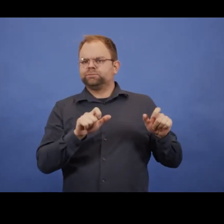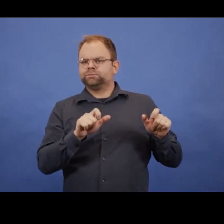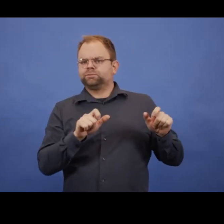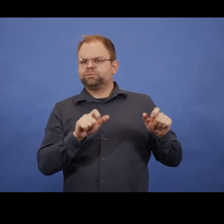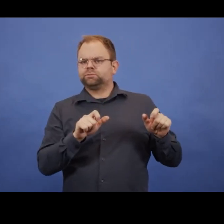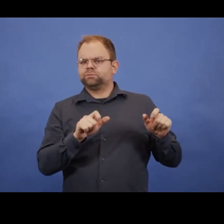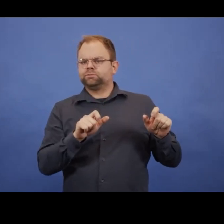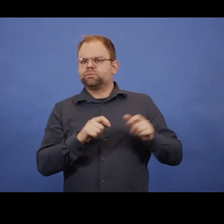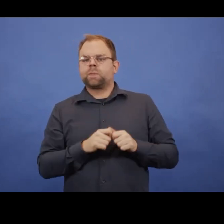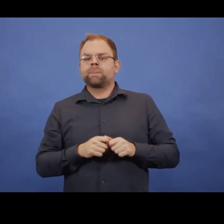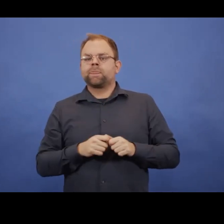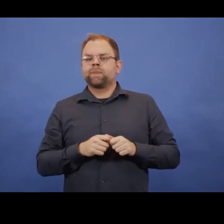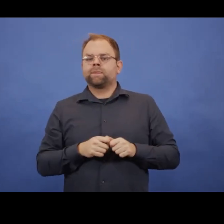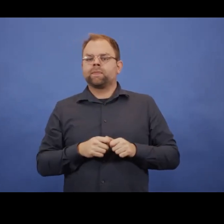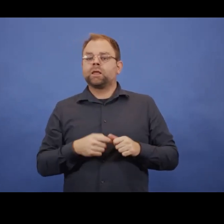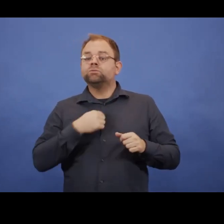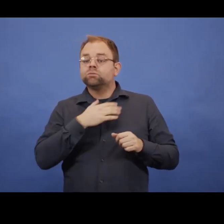decir que nuestros